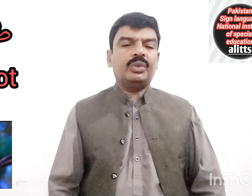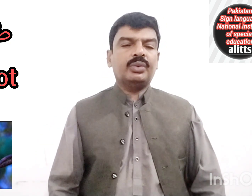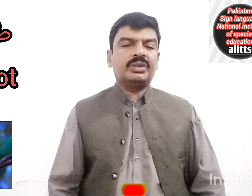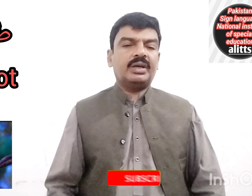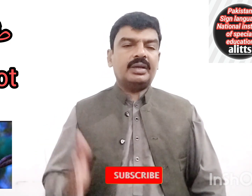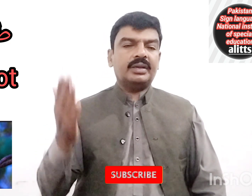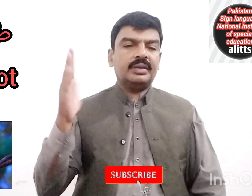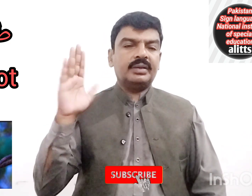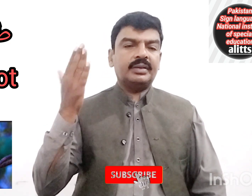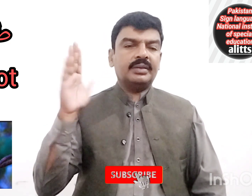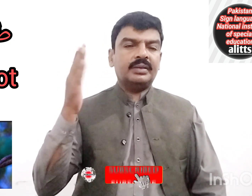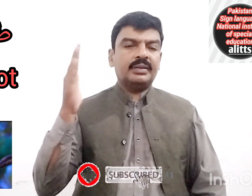तोता,